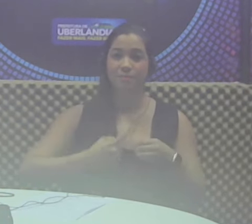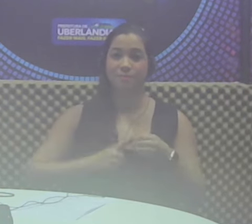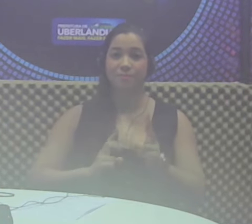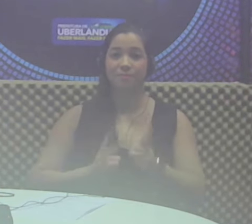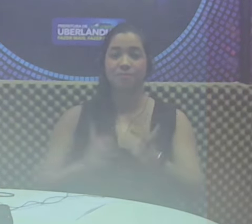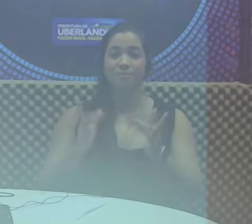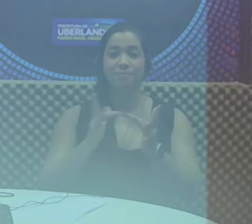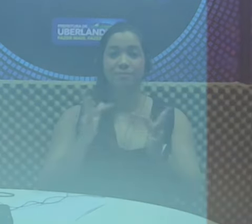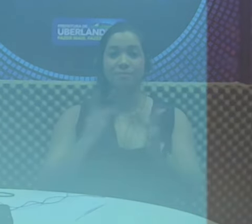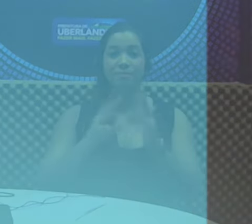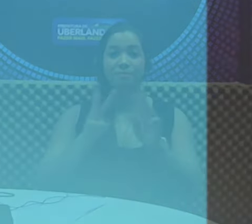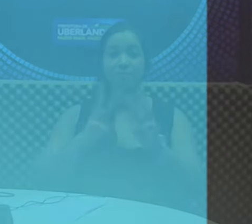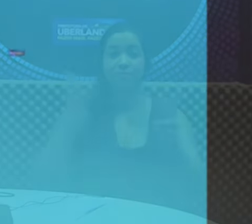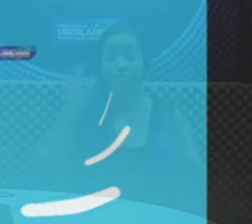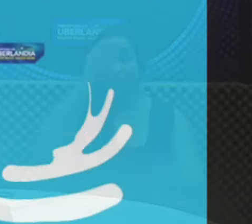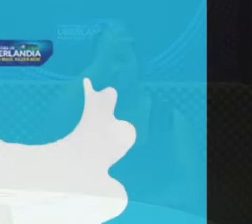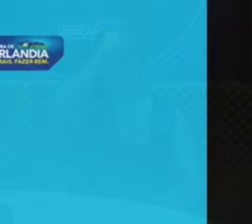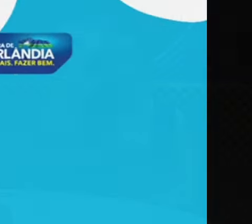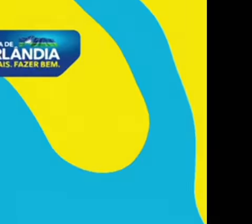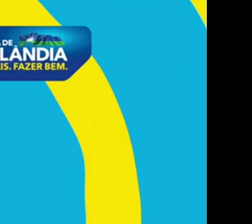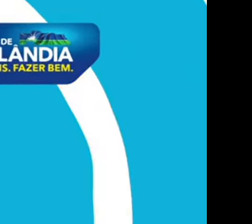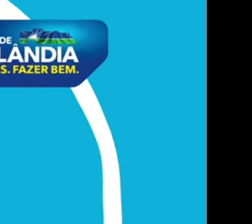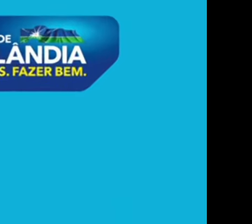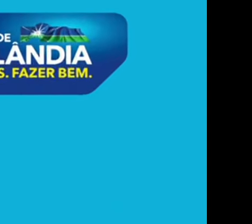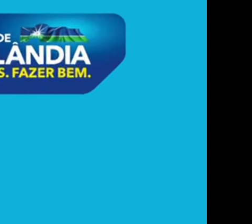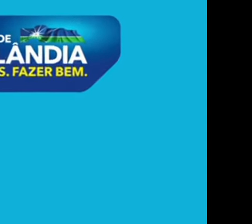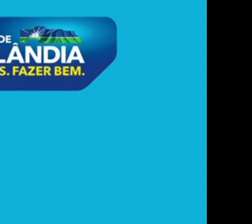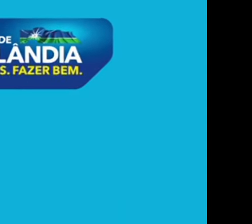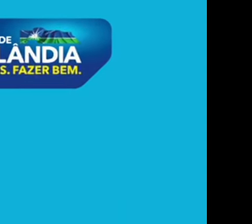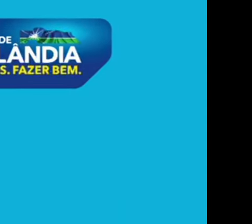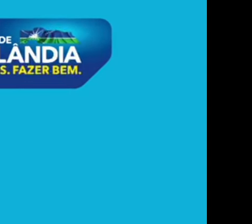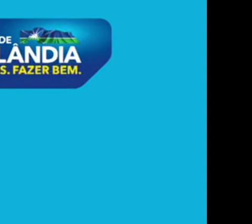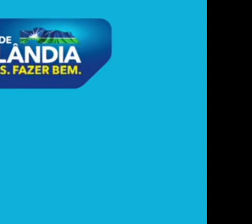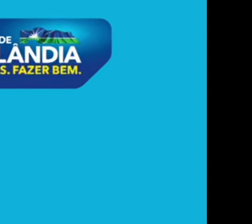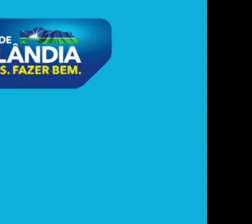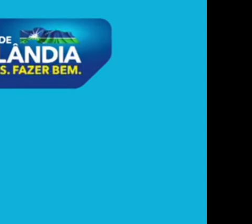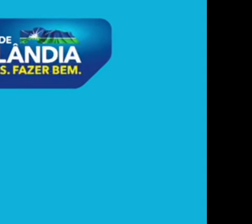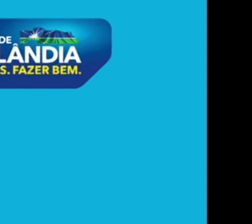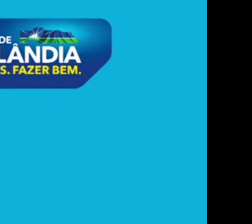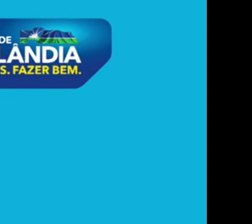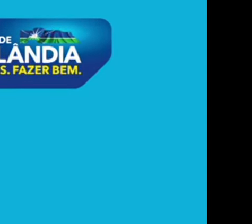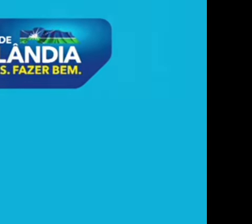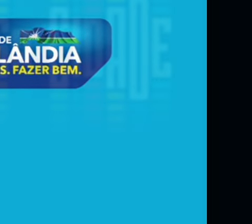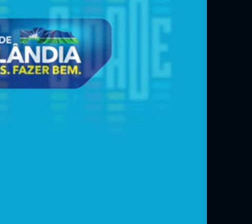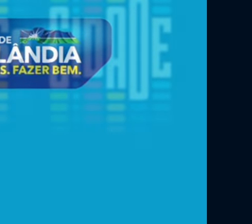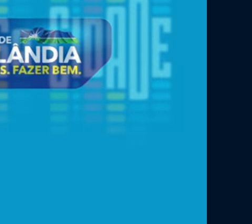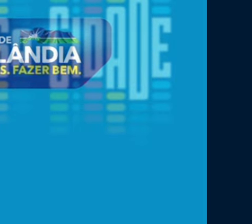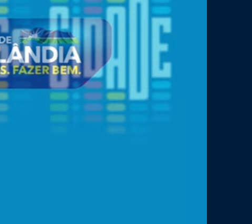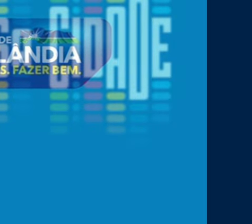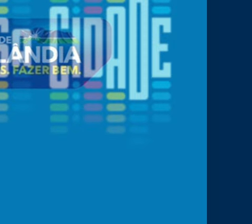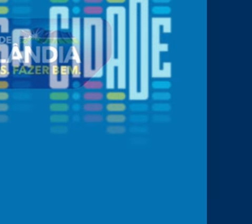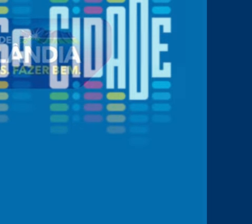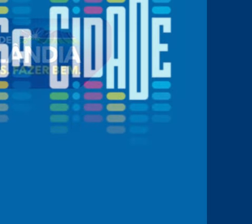Rádio Nossa Cidade. Continue conosco no portal da Prefeitura e nas redes sociais.